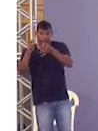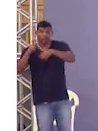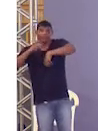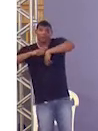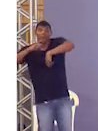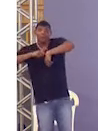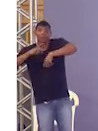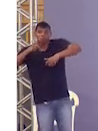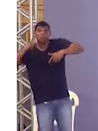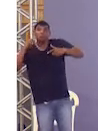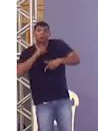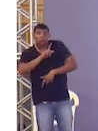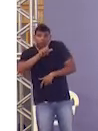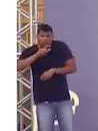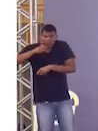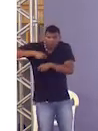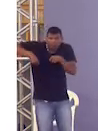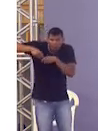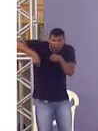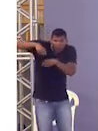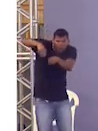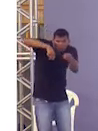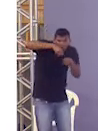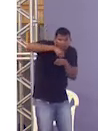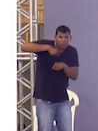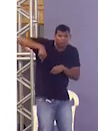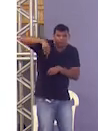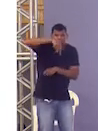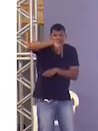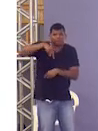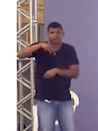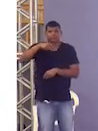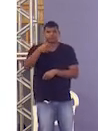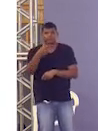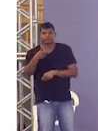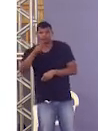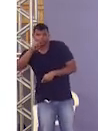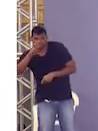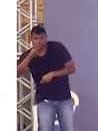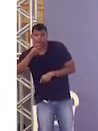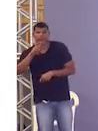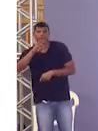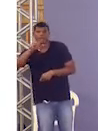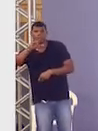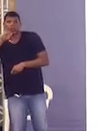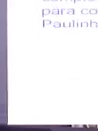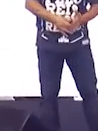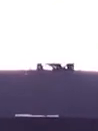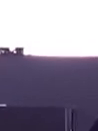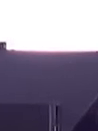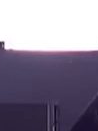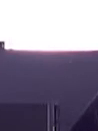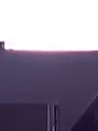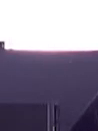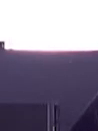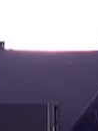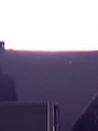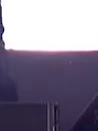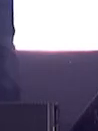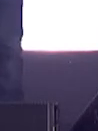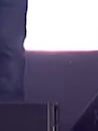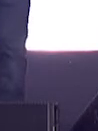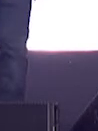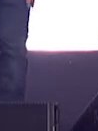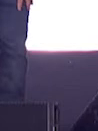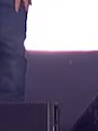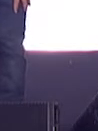o Carlinhos deu 80 voltas, o Paulinho só deu 75 voltas.